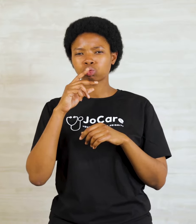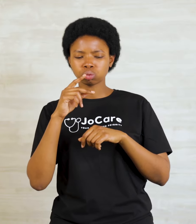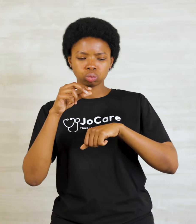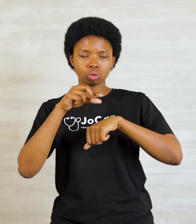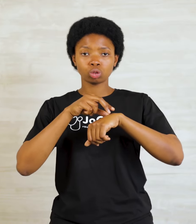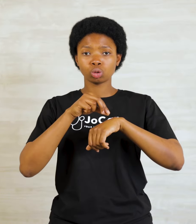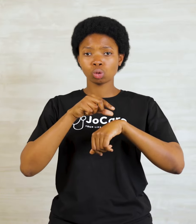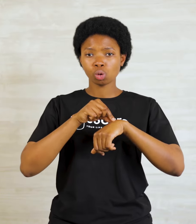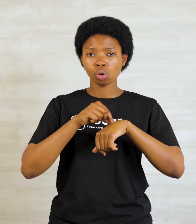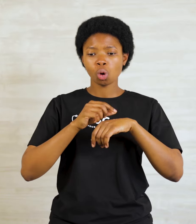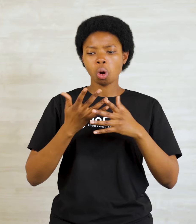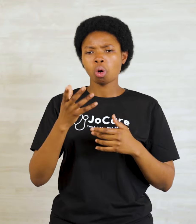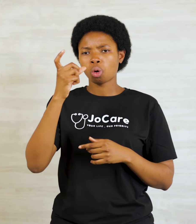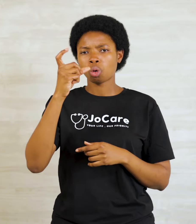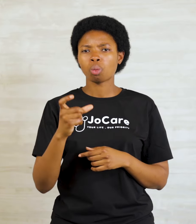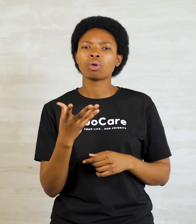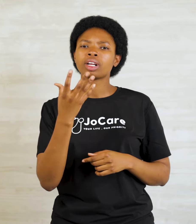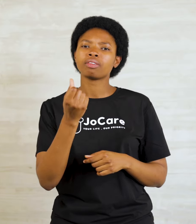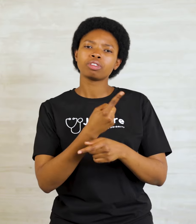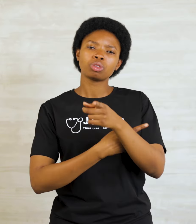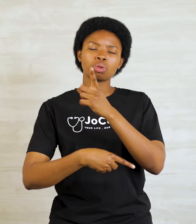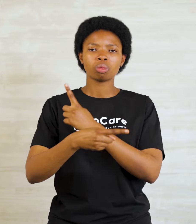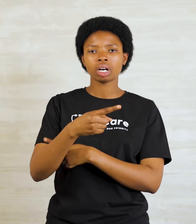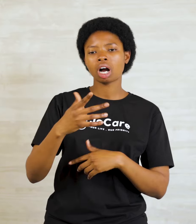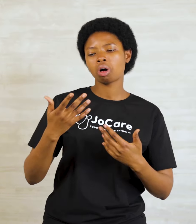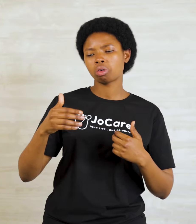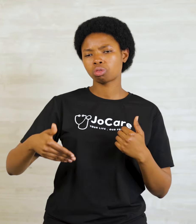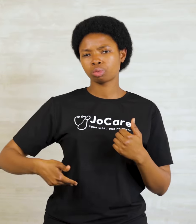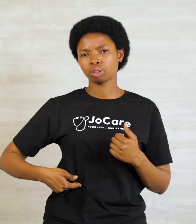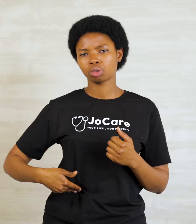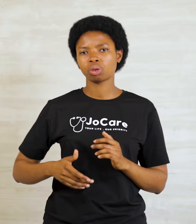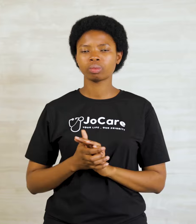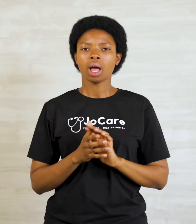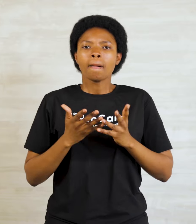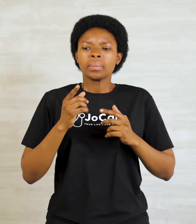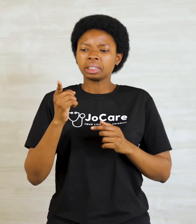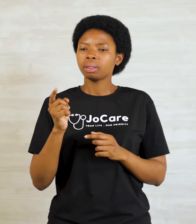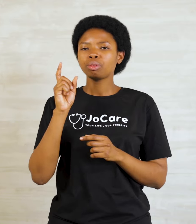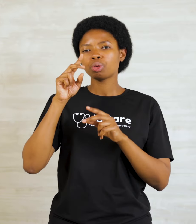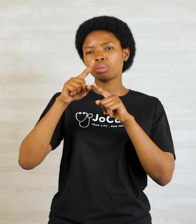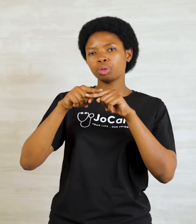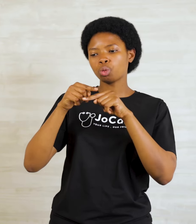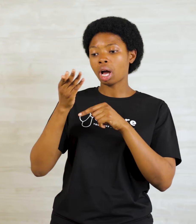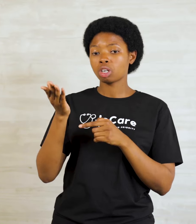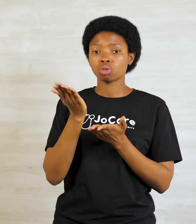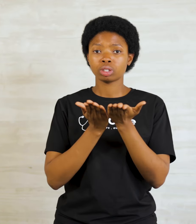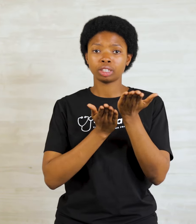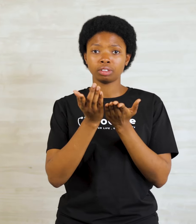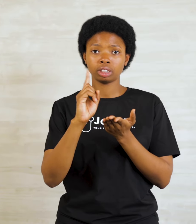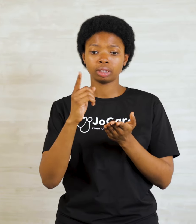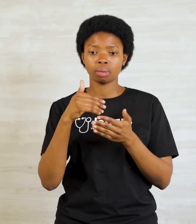ry'uruhu, ese kuba umuntu abana n'ubumuga cyangwa se urubyiruko, ese ibyo bituma izo serivisi zitamugeraho?